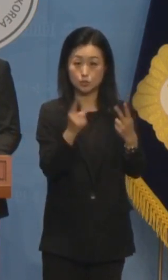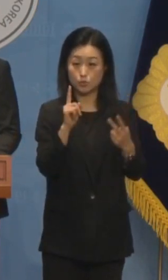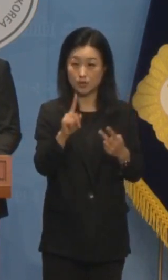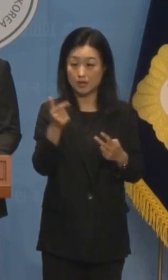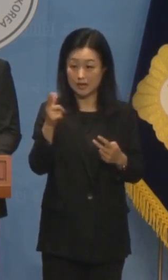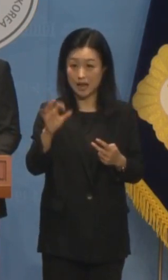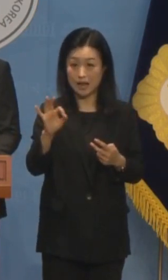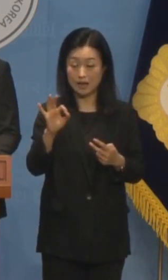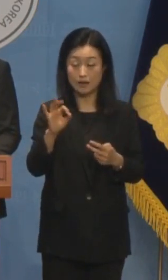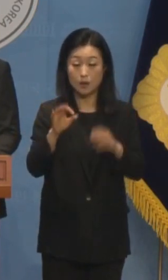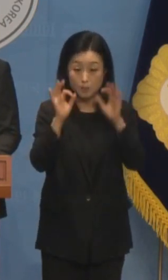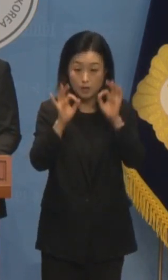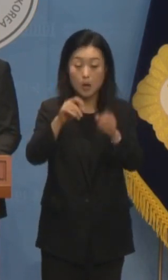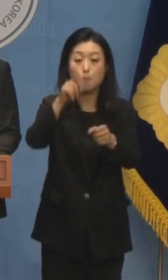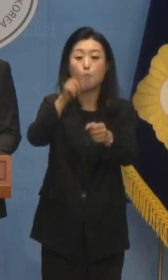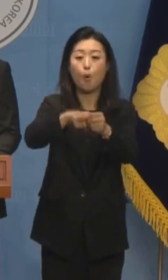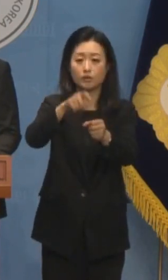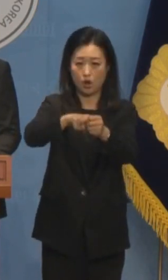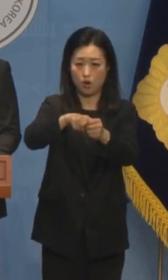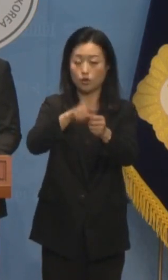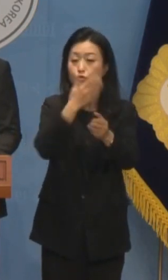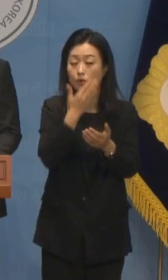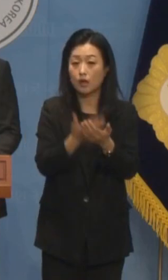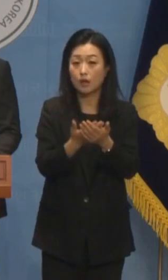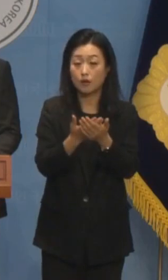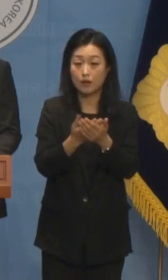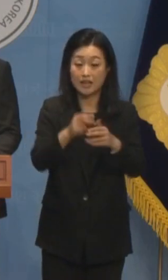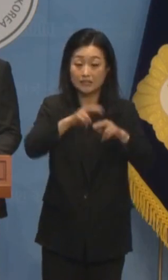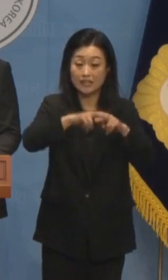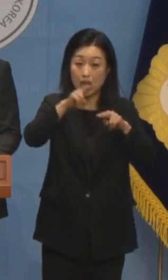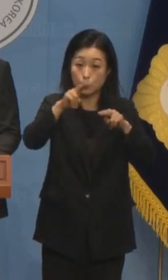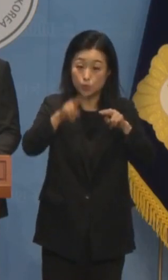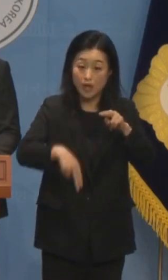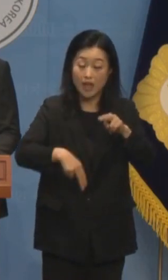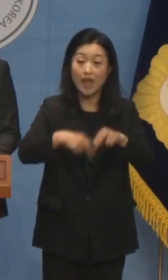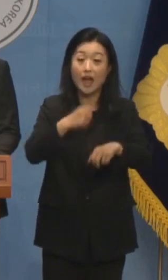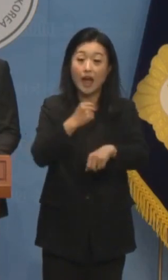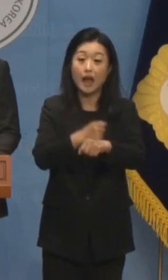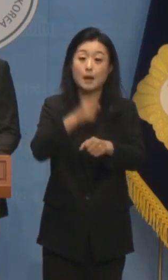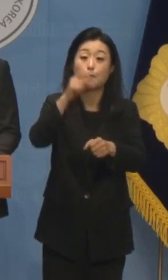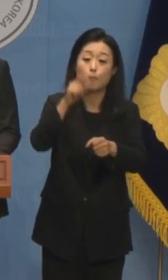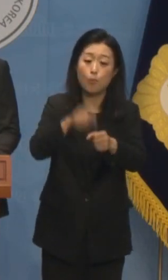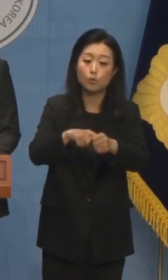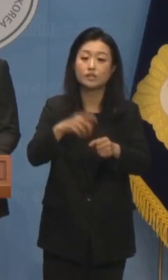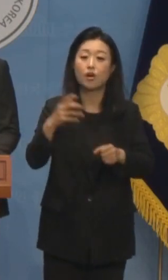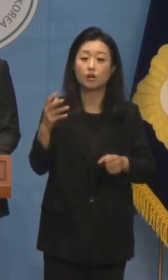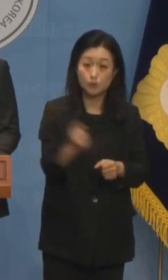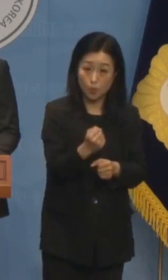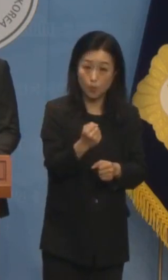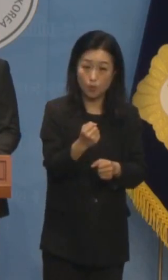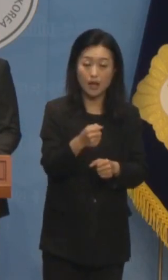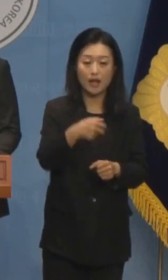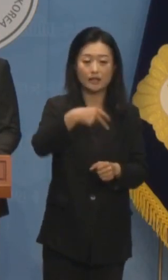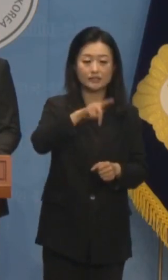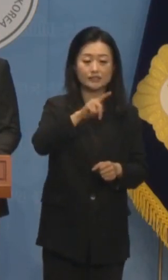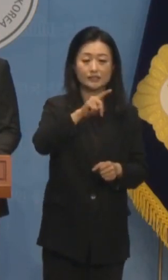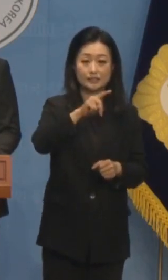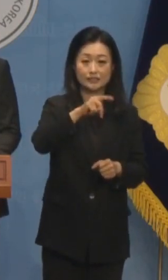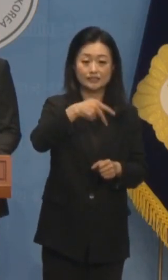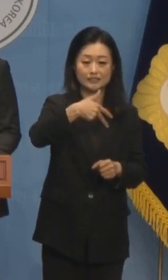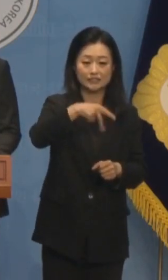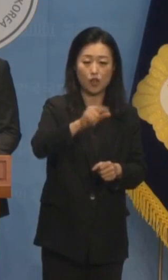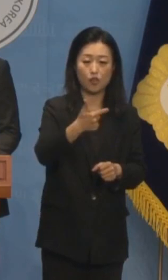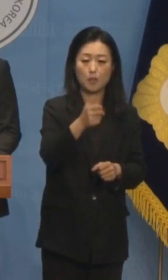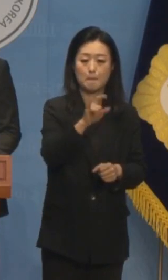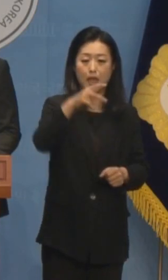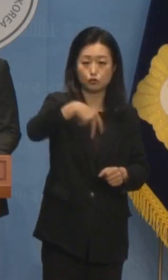것은 목적으로 구분하고 있습니다. 사퇴하게 할 목적으로가 사전 매수죄고, 사퇴한 데